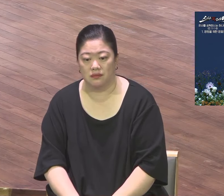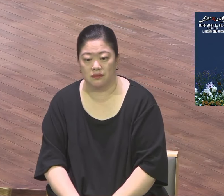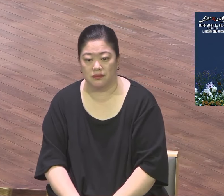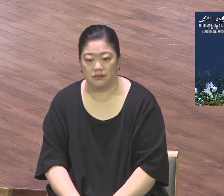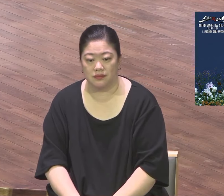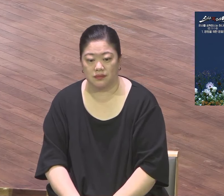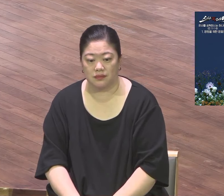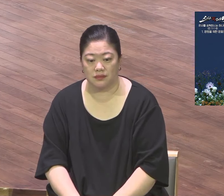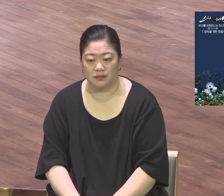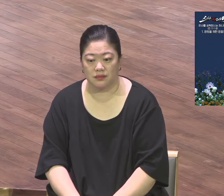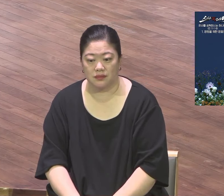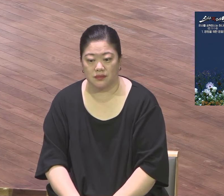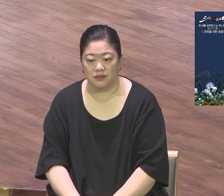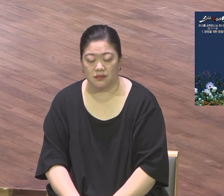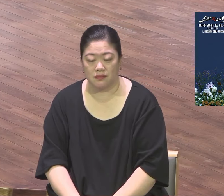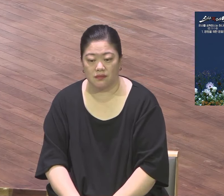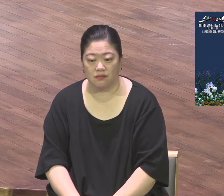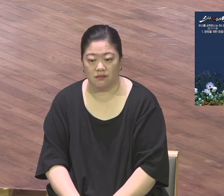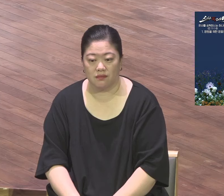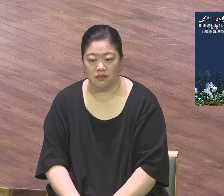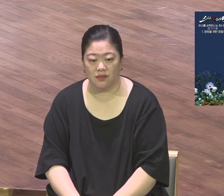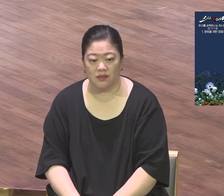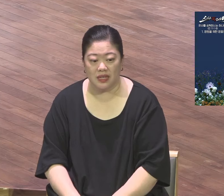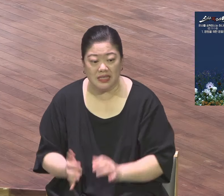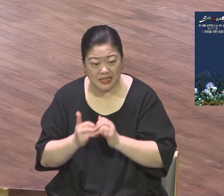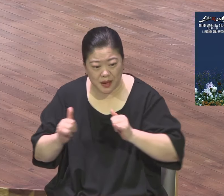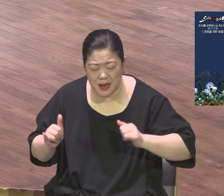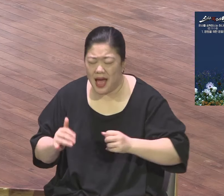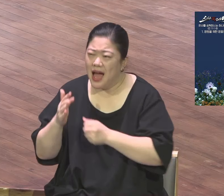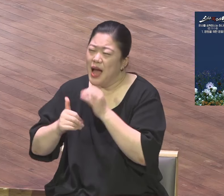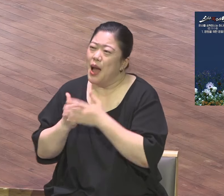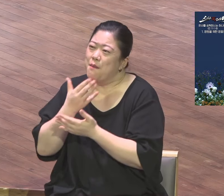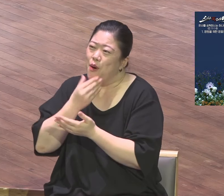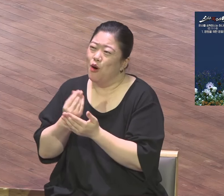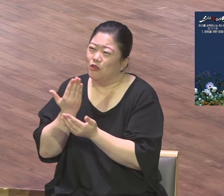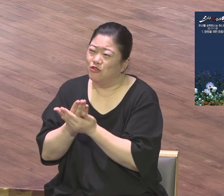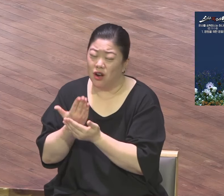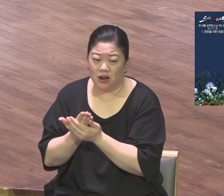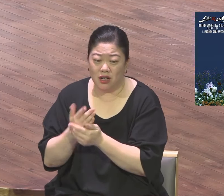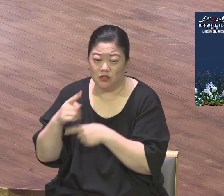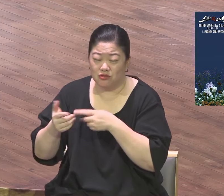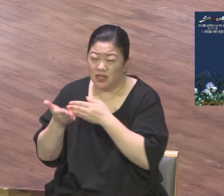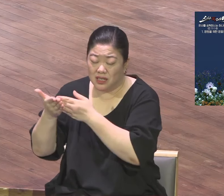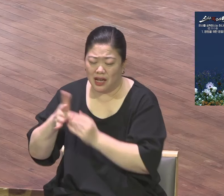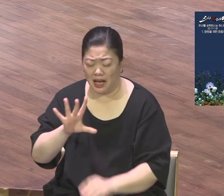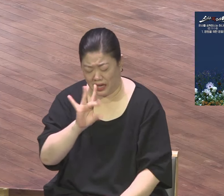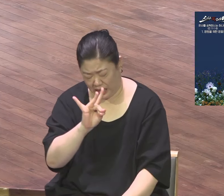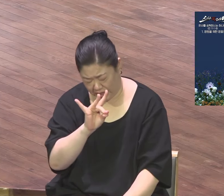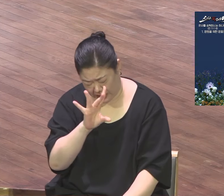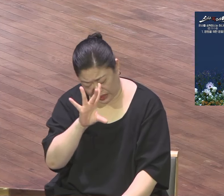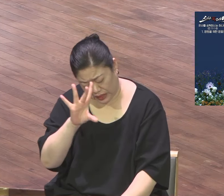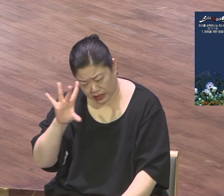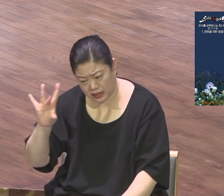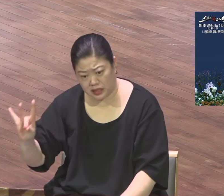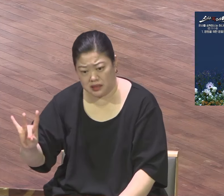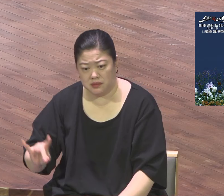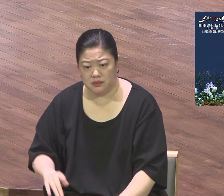축복 받으려는 우리 열망보다 우리의 축복하려고 하는 하나님 열망이 더 크다니까요.